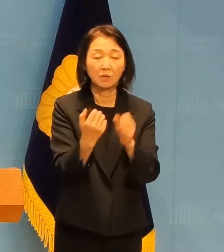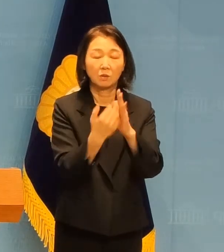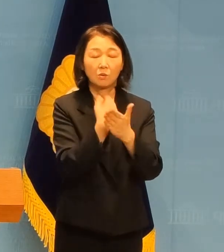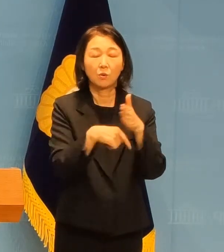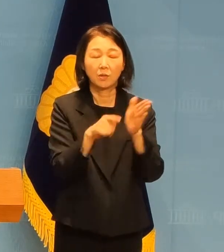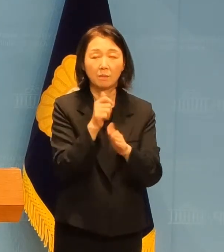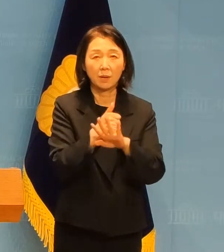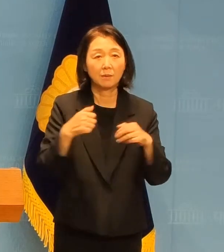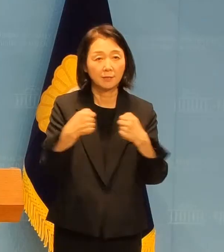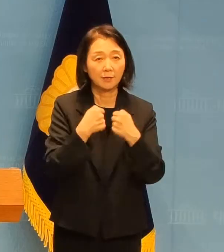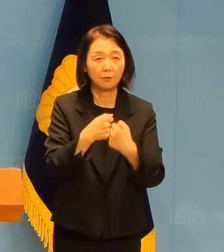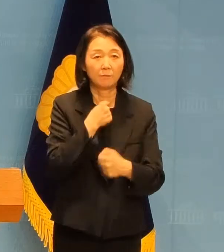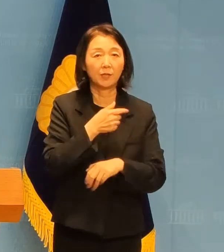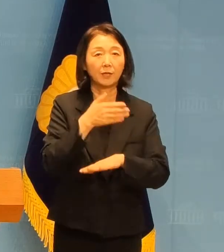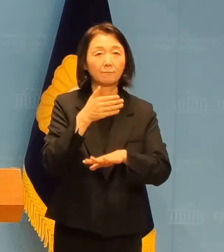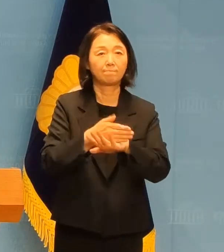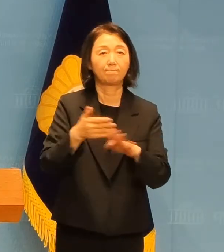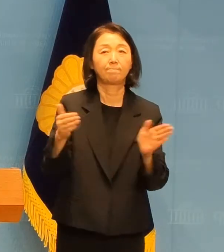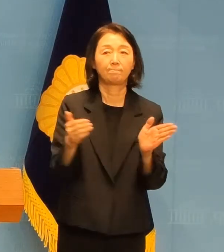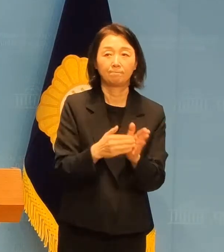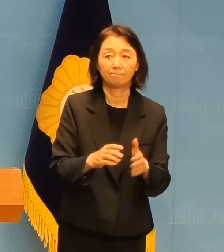나갈 것입니다. 이상입니다.